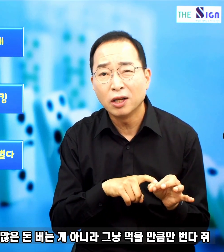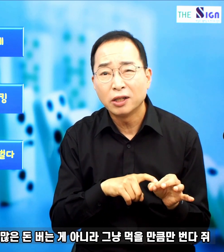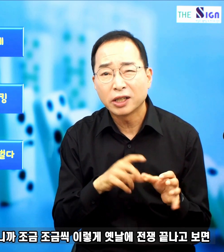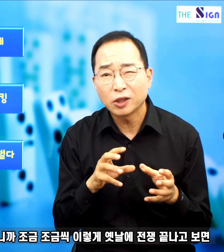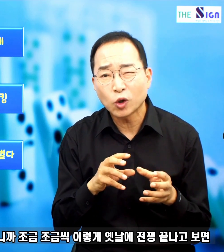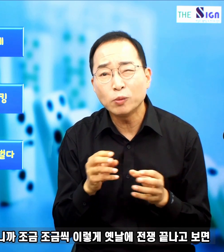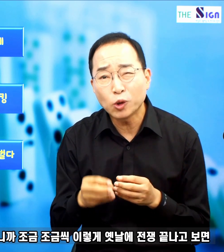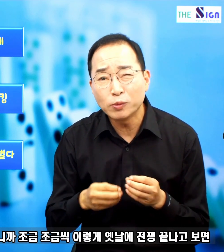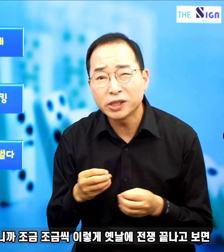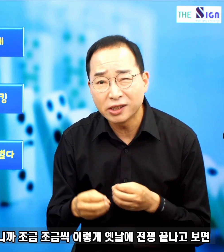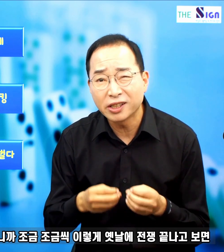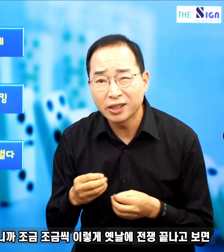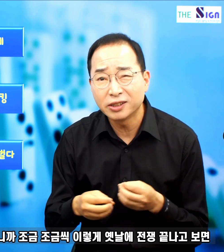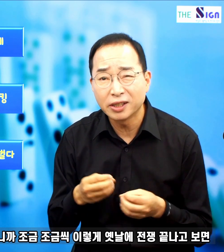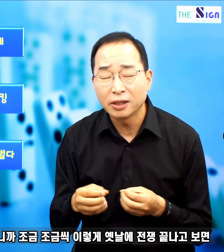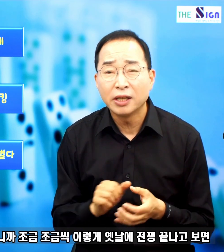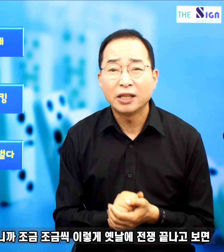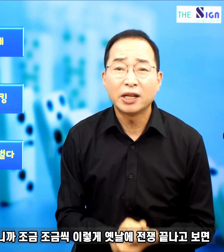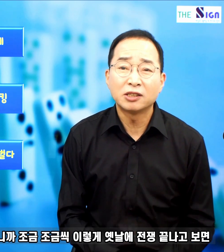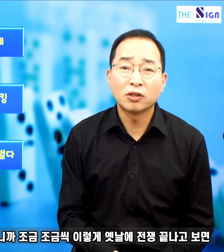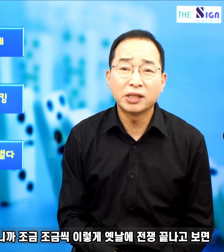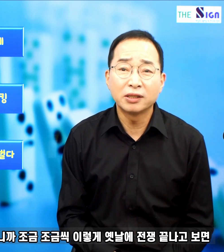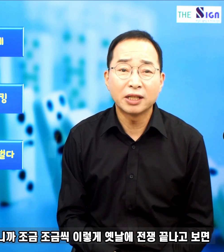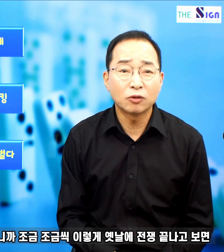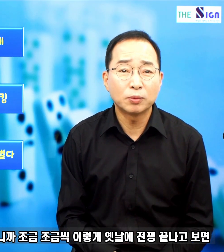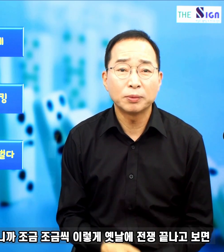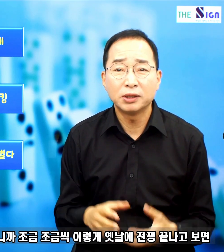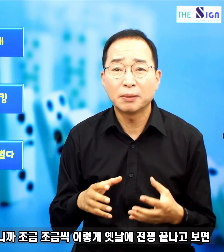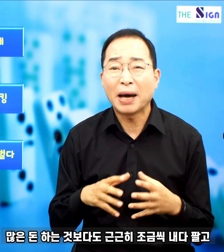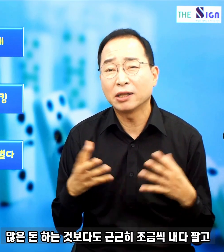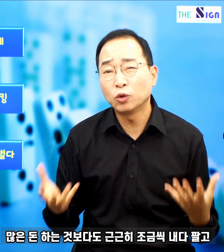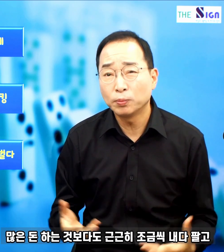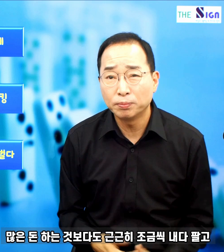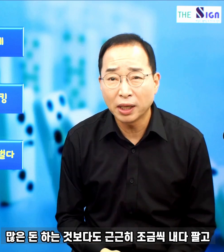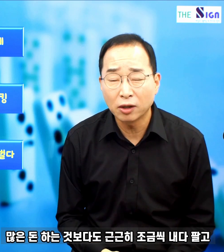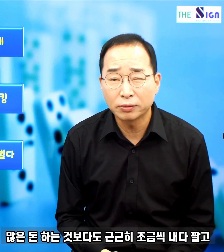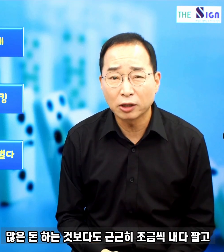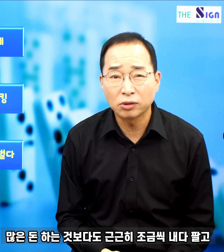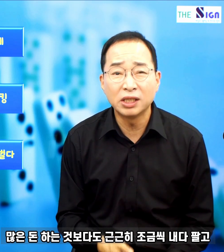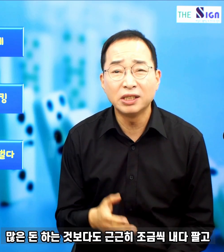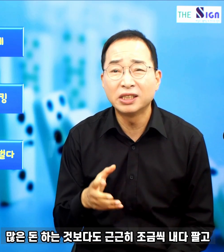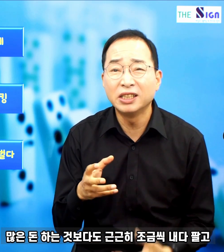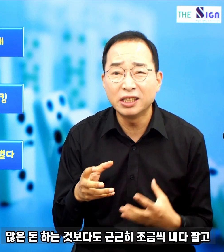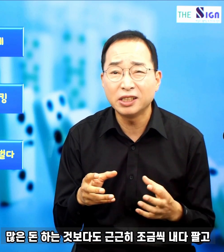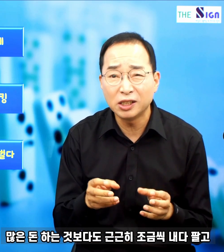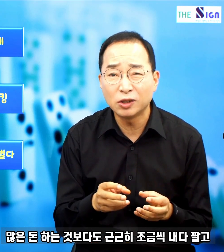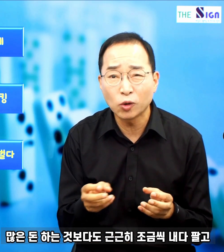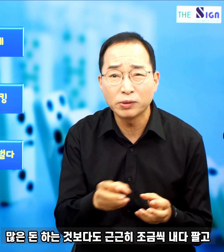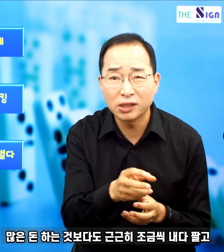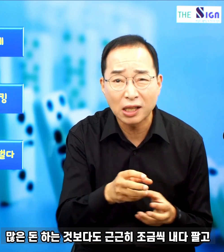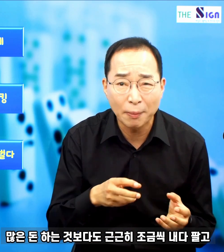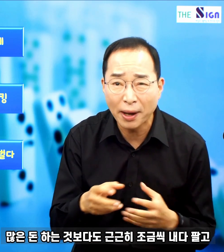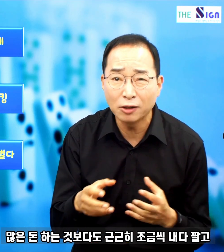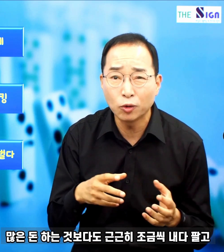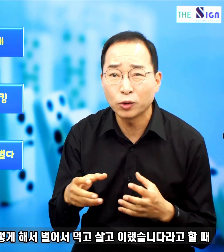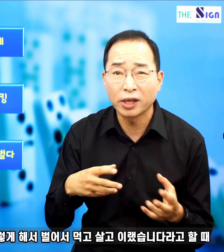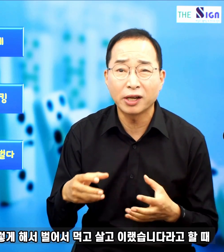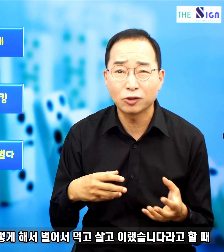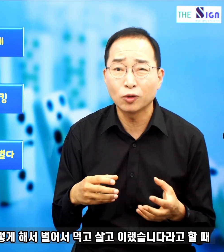그러니까 조금씩 이렇게 이제 옛날에 전쟁 끝나고 보면 이제 많은 돈 하는 것보다도 근근히 조금씩 내다 팔고 이렇게 해가지고